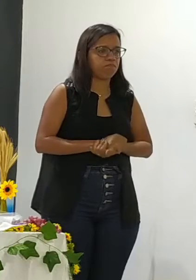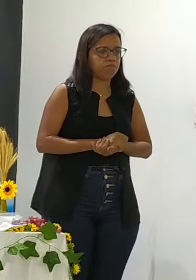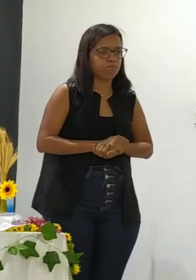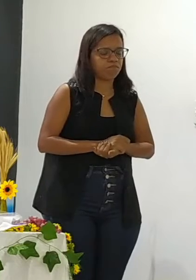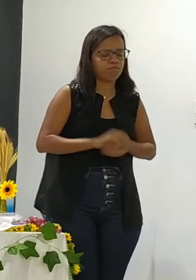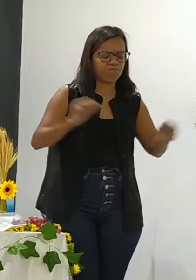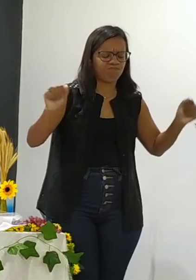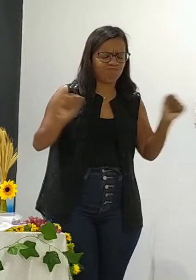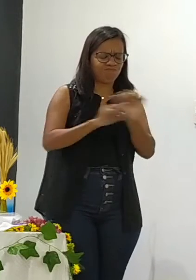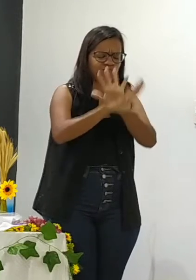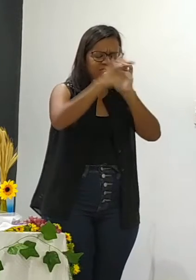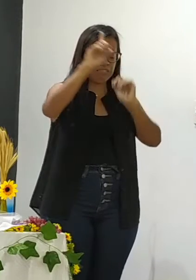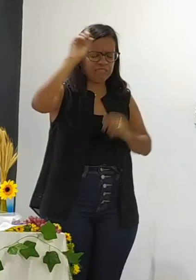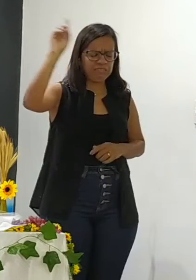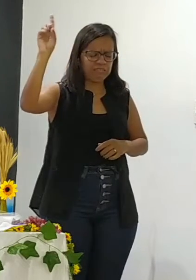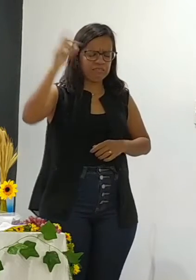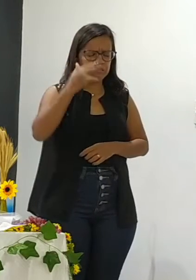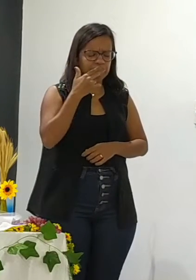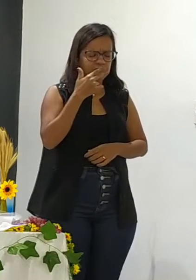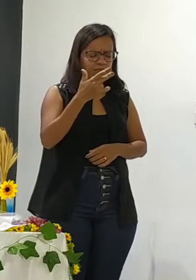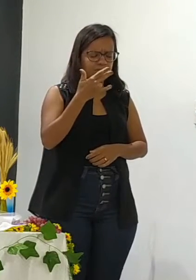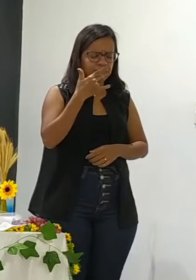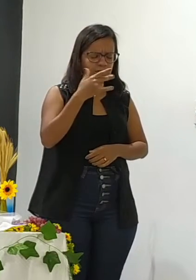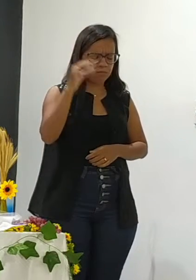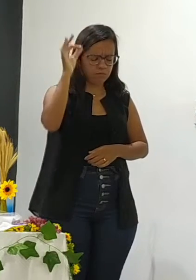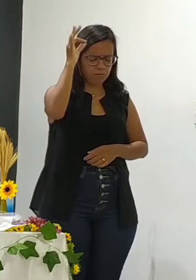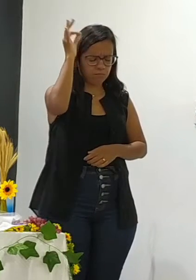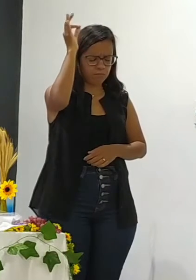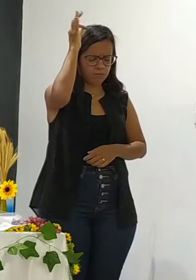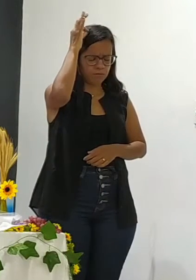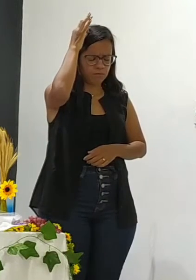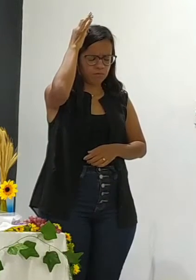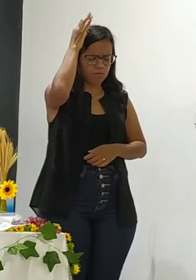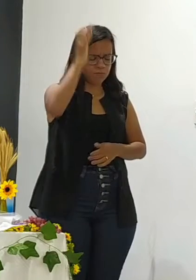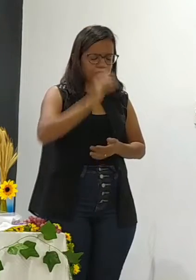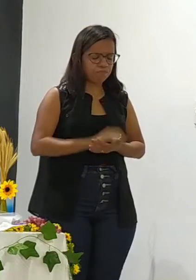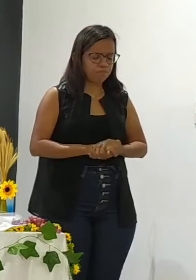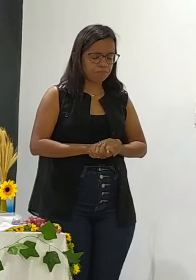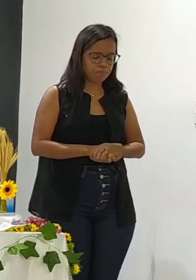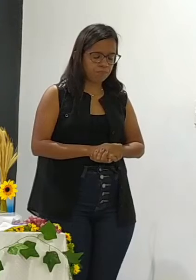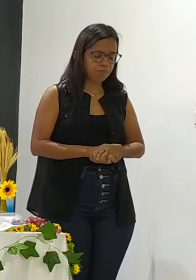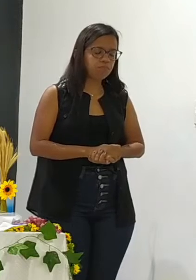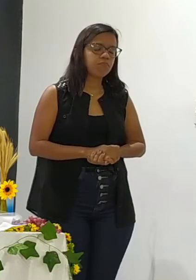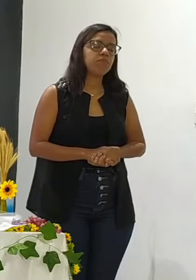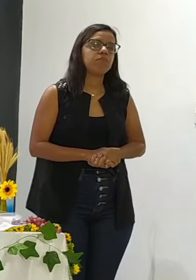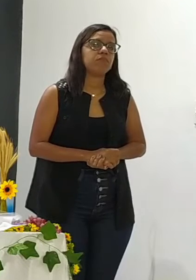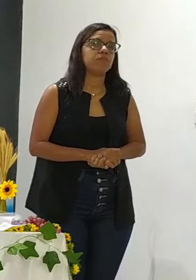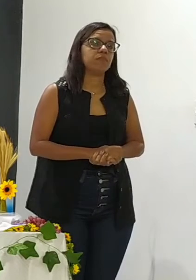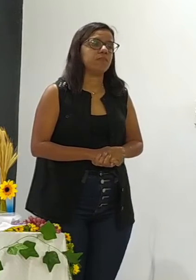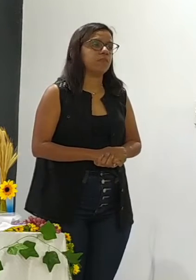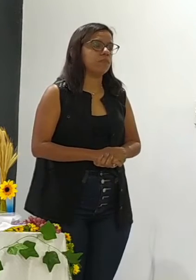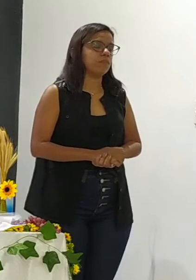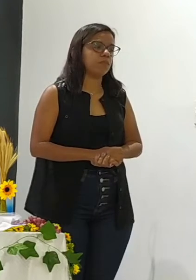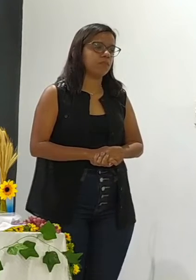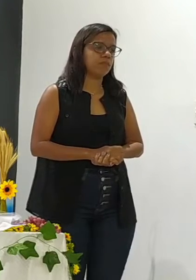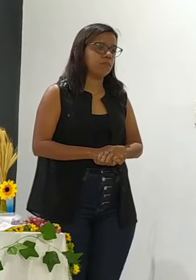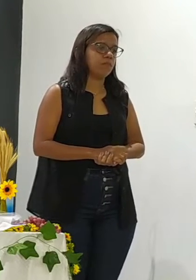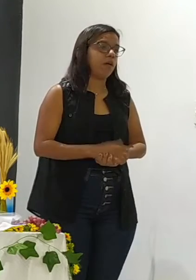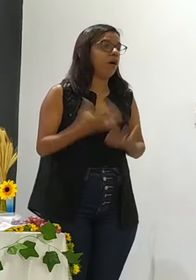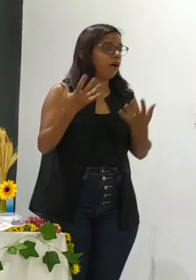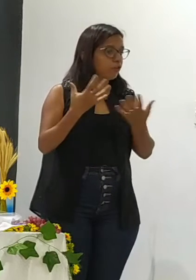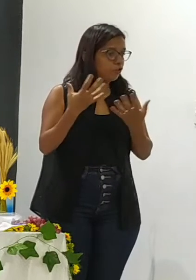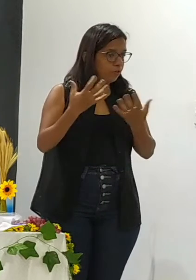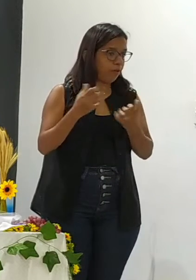Glória a Deus. Sagramando. Aleluia. Aí, irmãos, a gente pega a bênção que